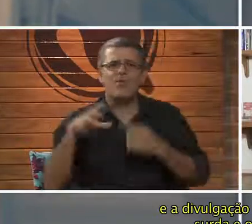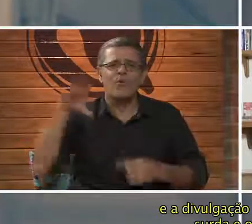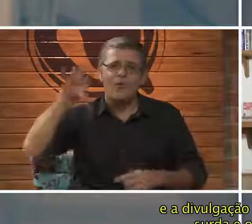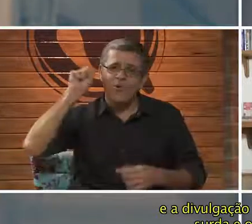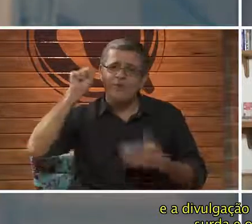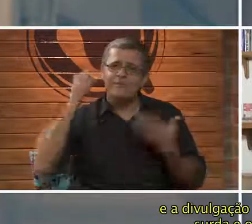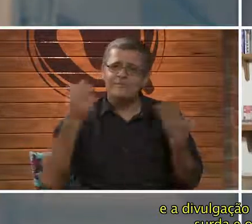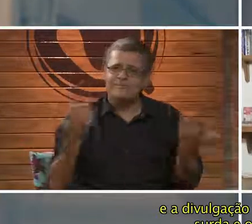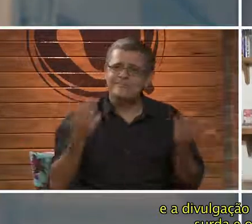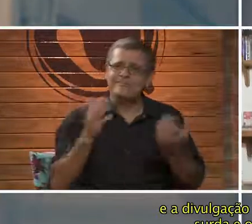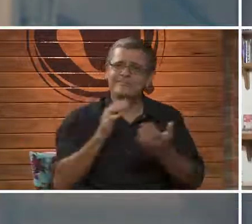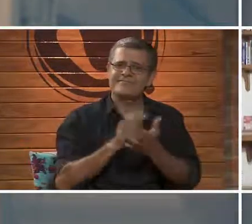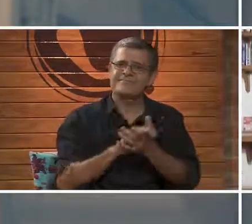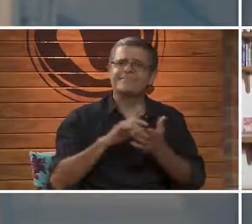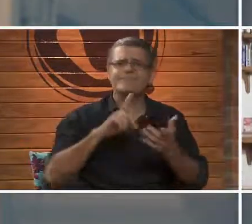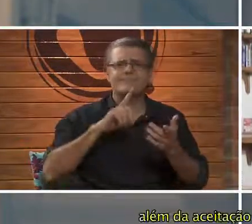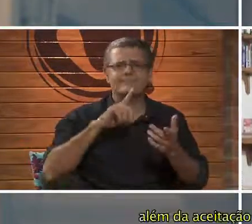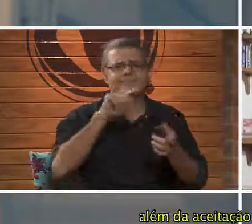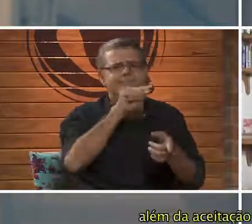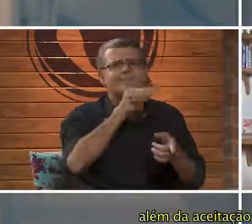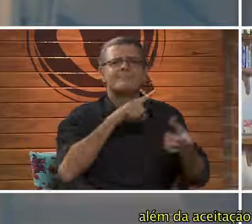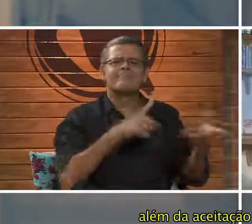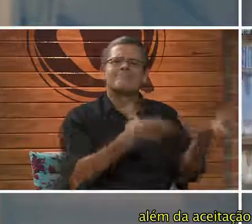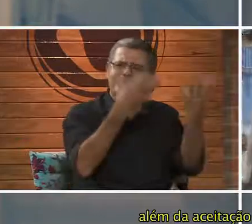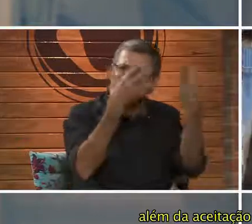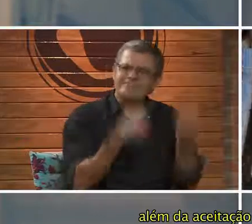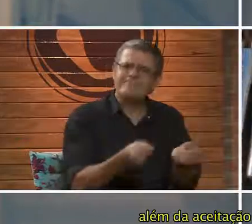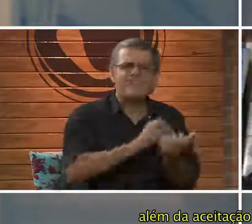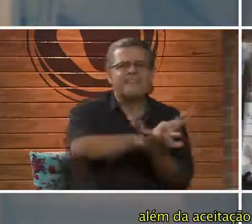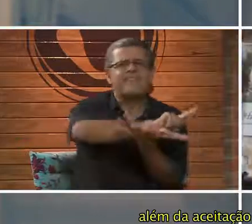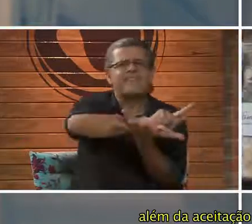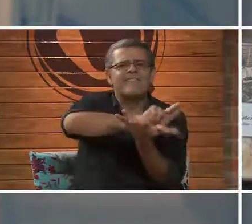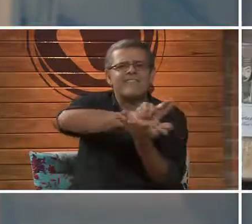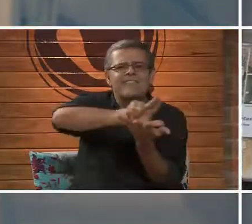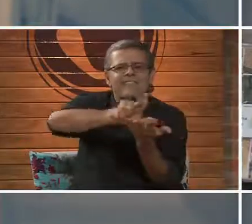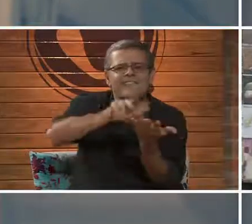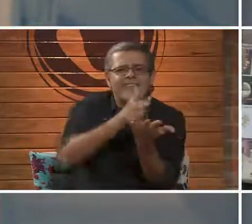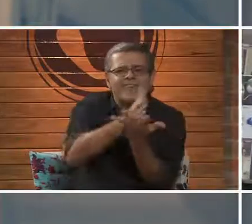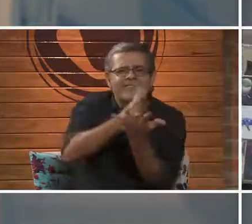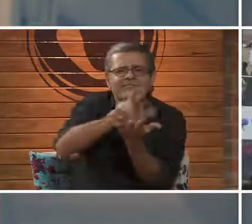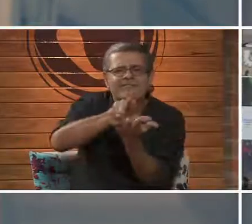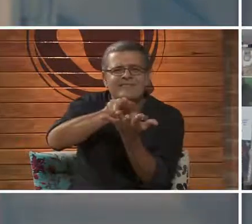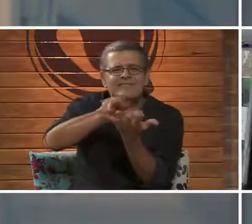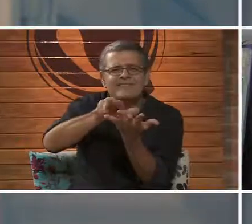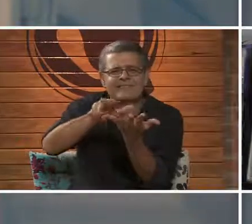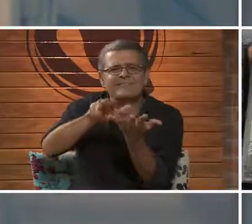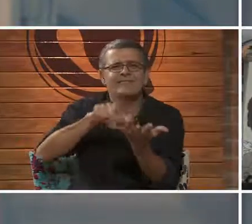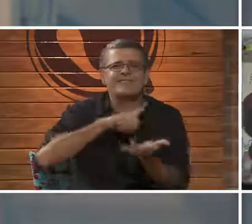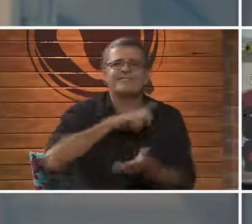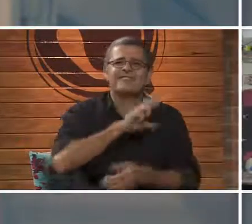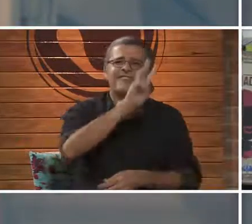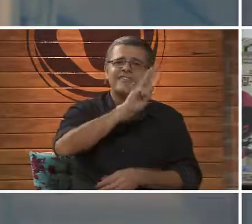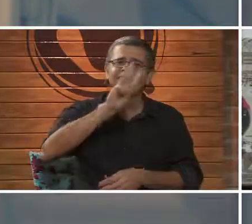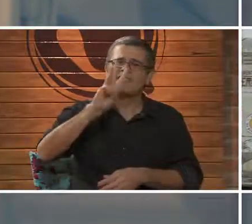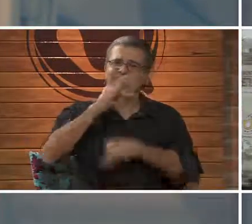culturas surda e ouvinte, além da aceitação da diversidade.